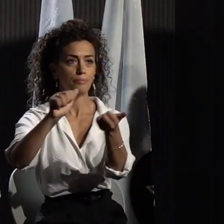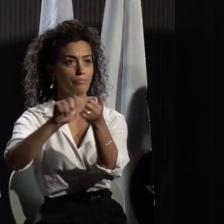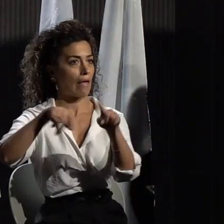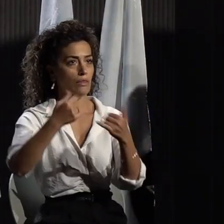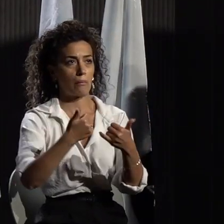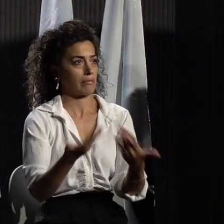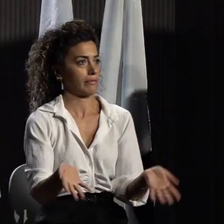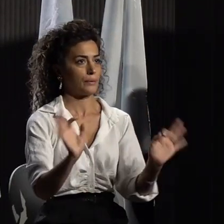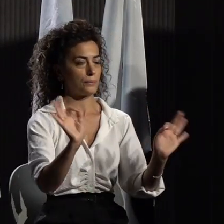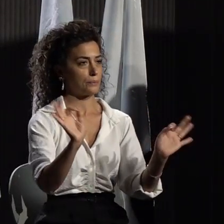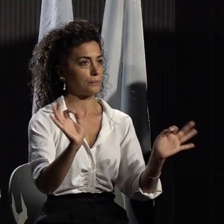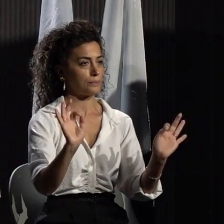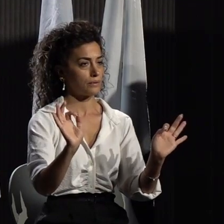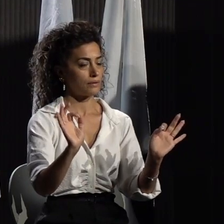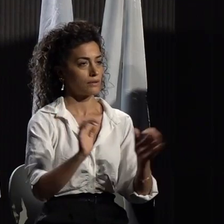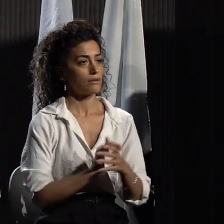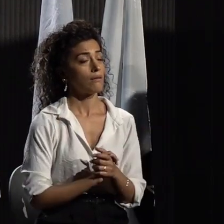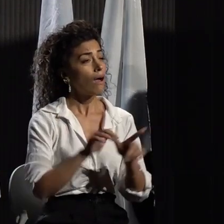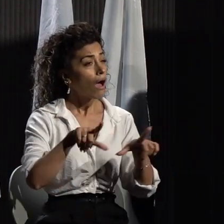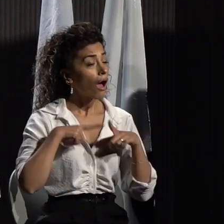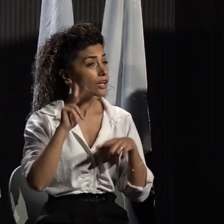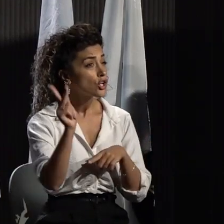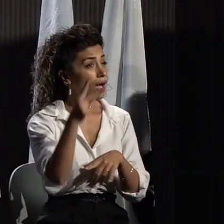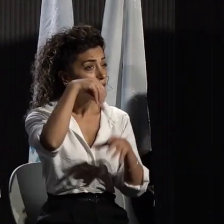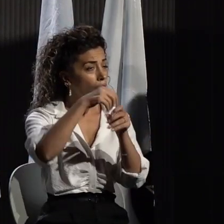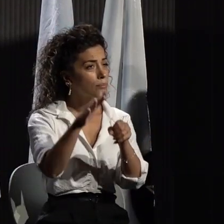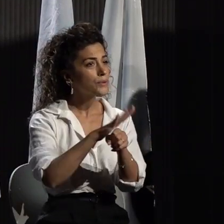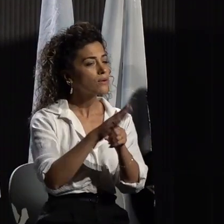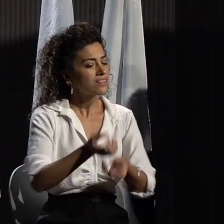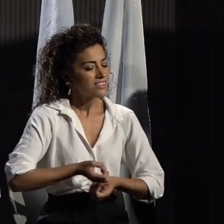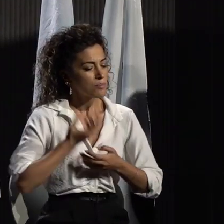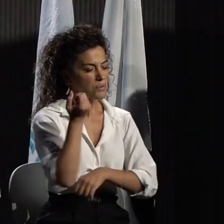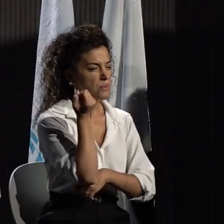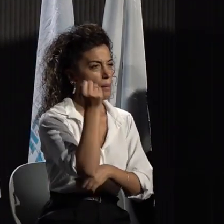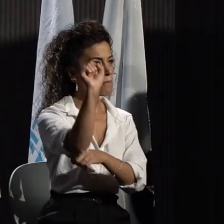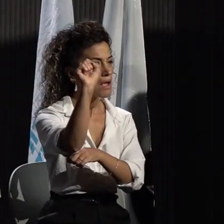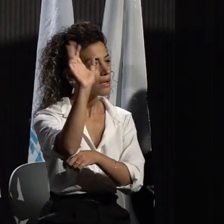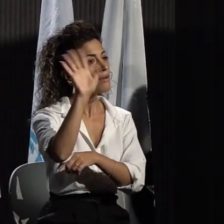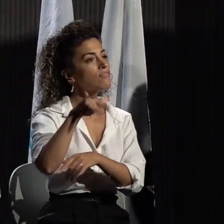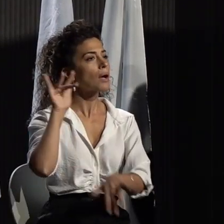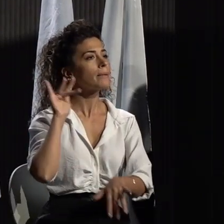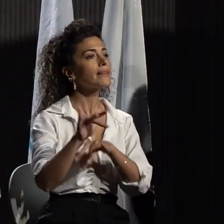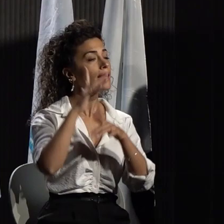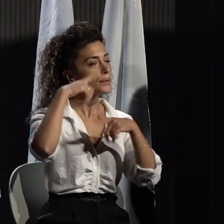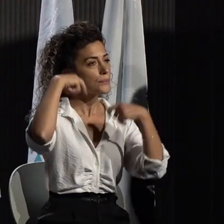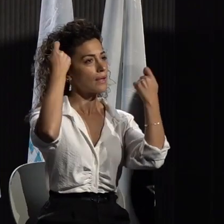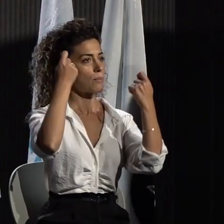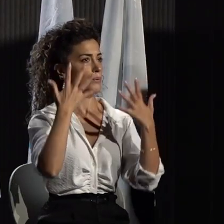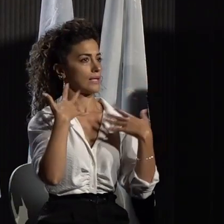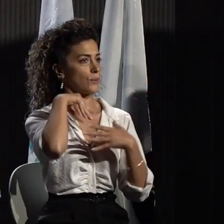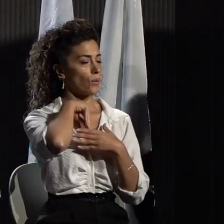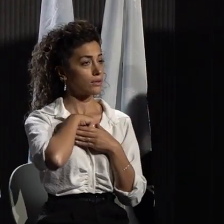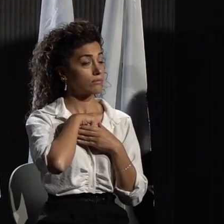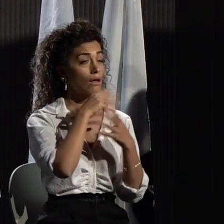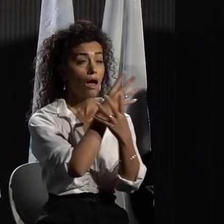קליל חיי הקהילה בשואה הוו ביטוי למרי ולהתנגד רוחנית ותרבותית